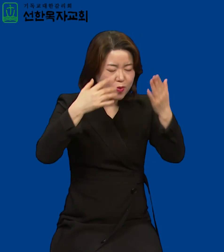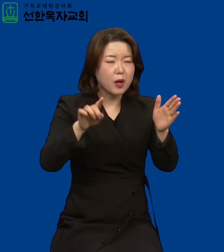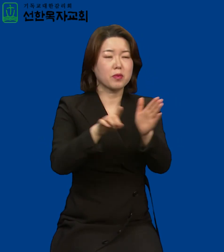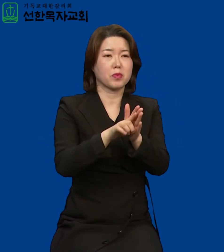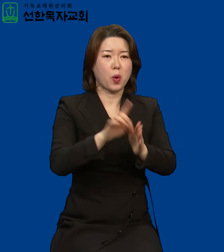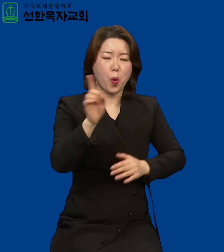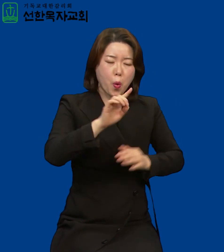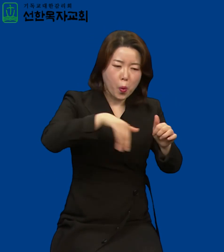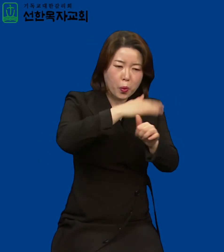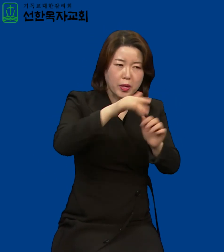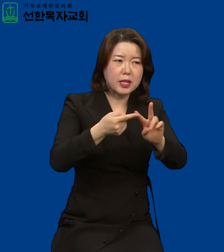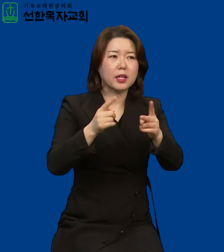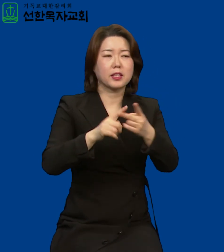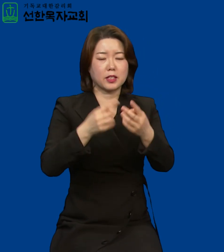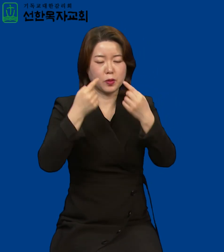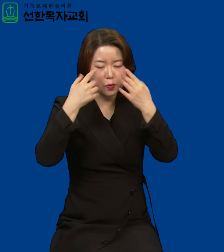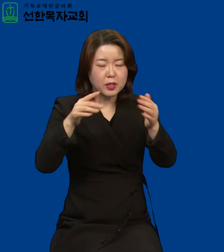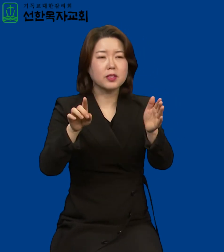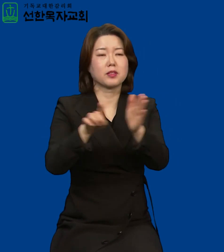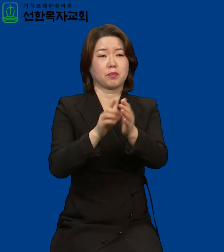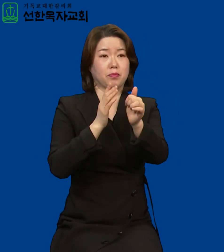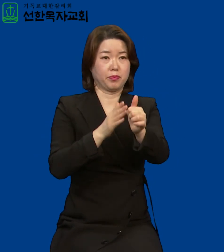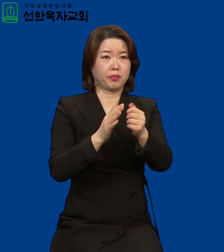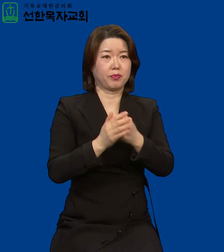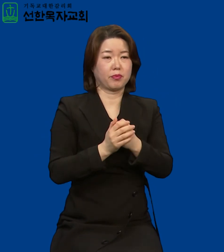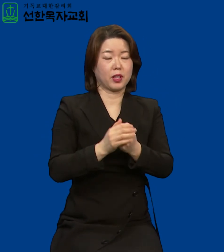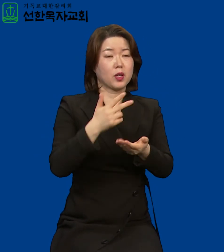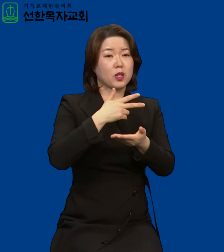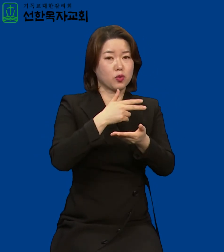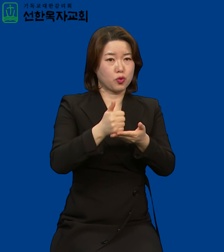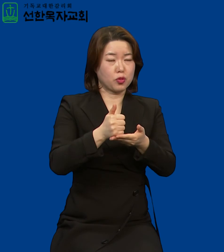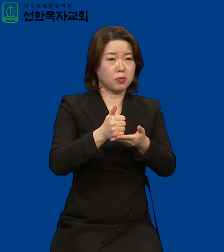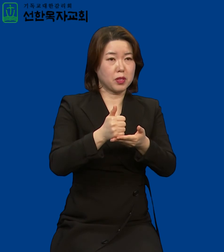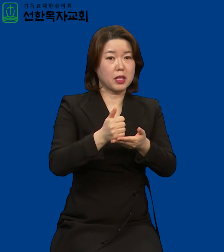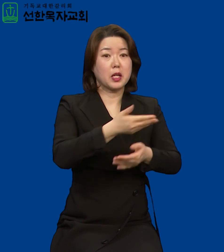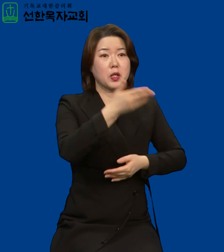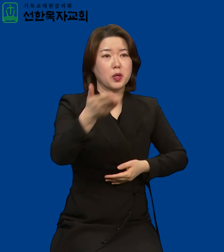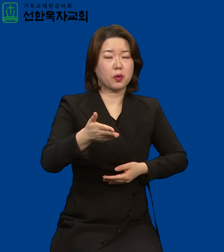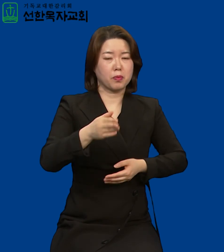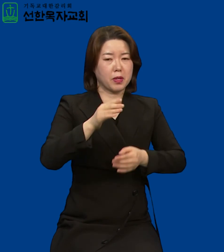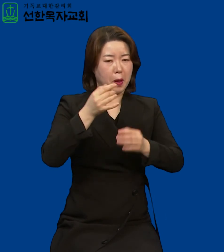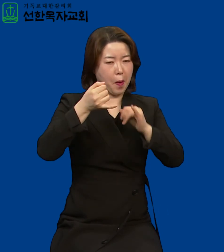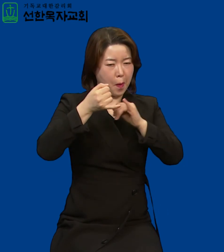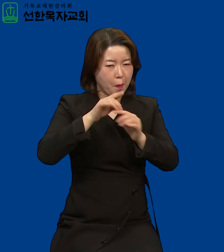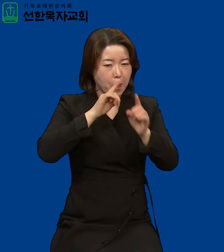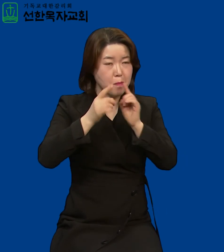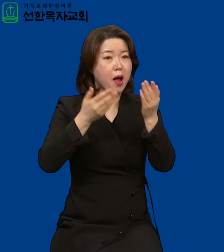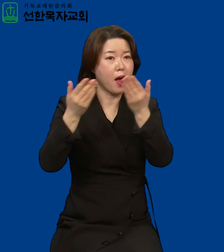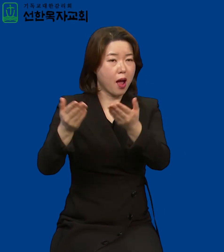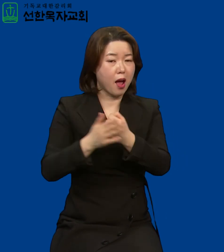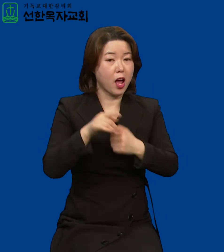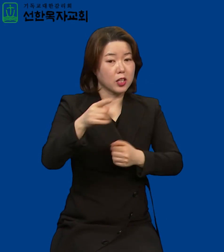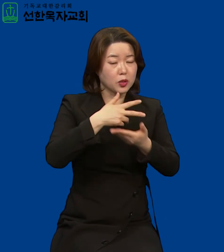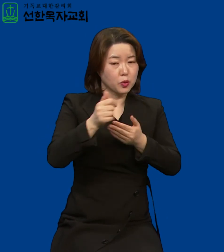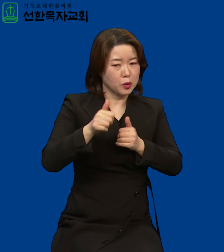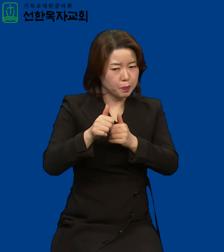상황이든지. 그러면 주님이 여러분에게 반드시 말씀하세요. 그리고 그 주님을 따라가세요.